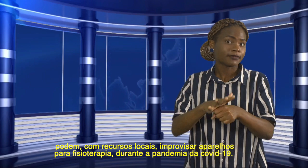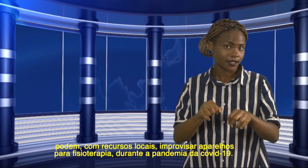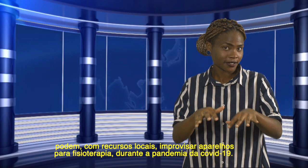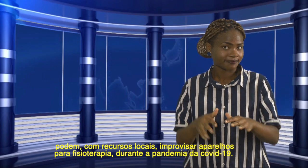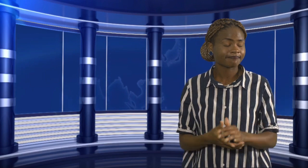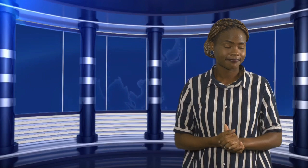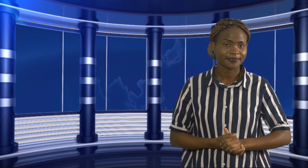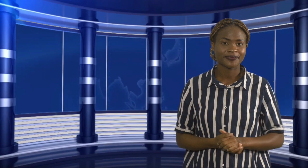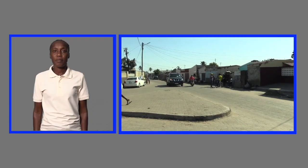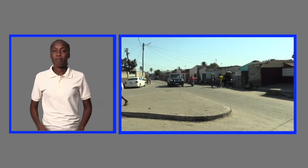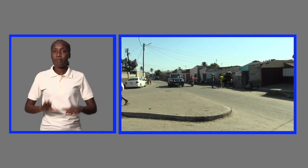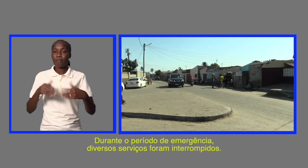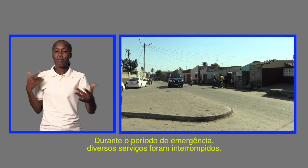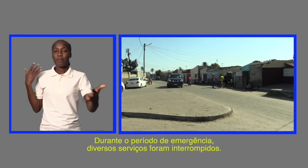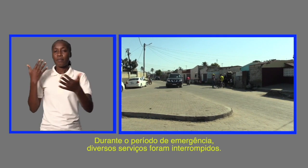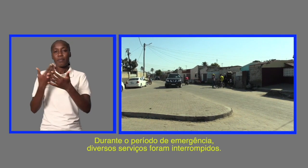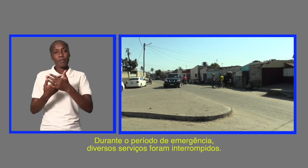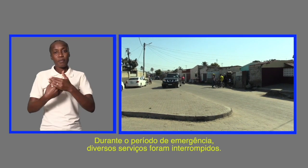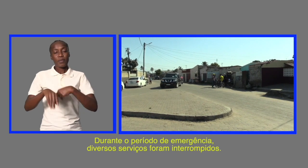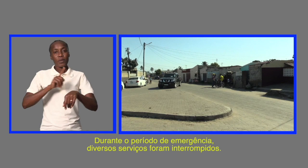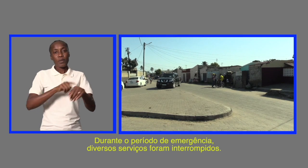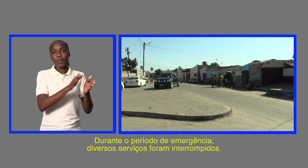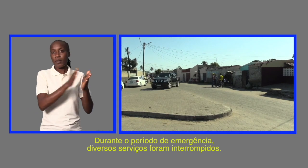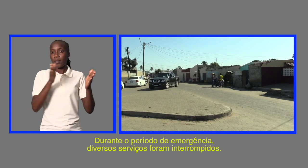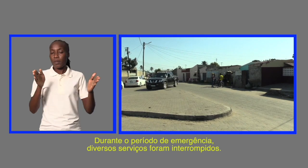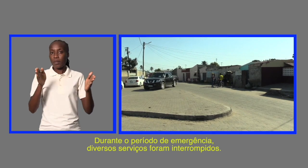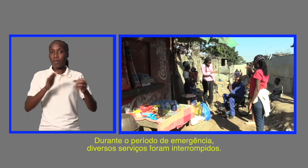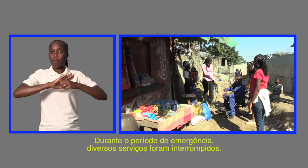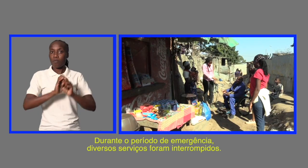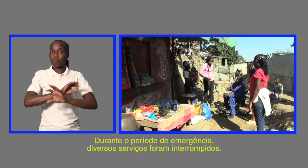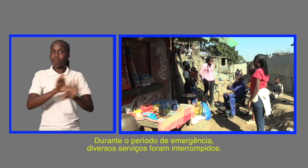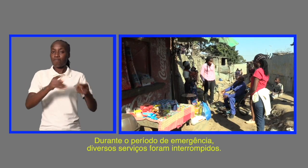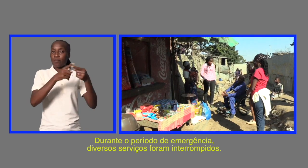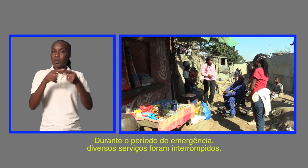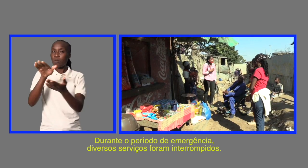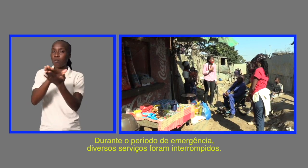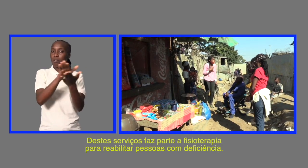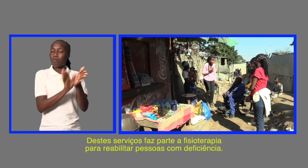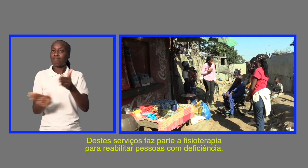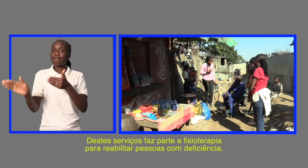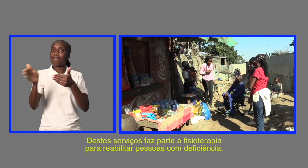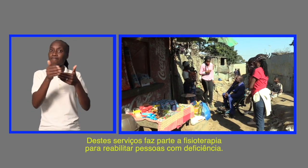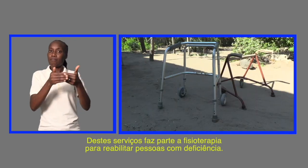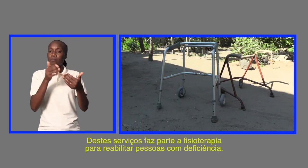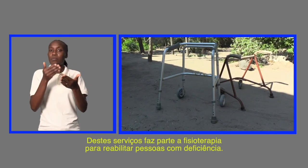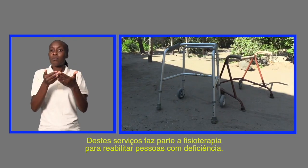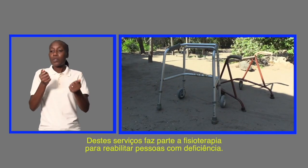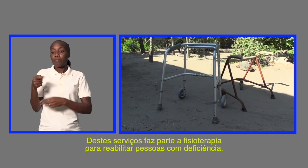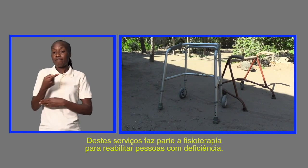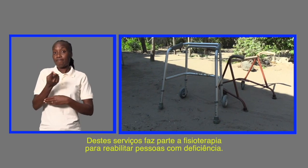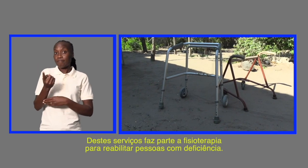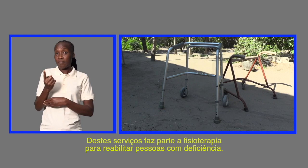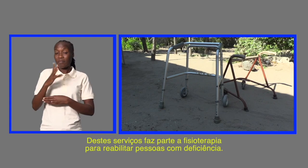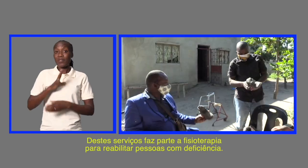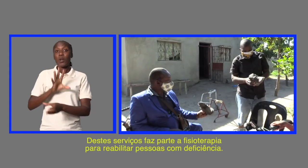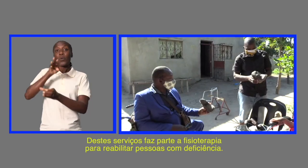da Covid-19 Durante o período de emergência diversos serviços foram interrompidos destes serviços faz